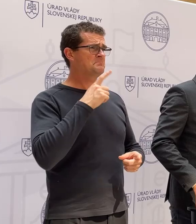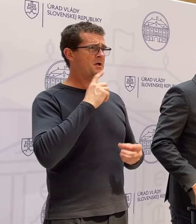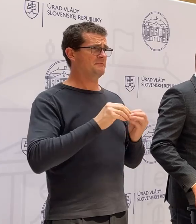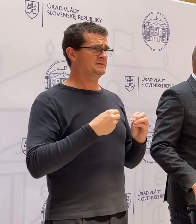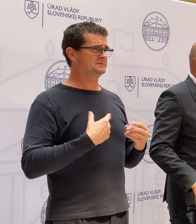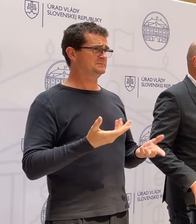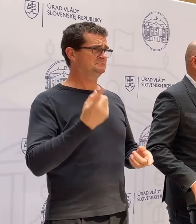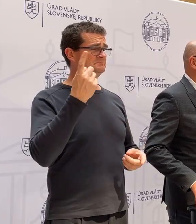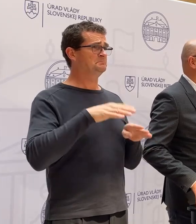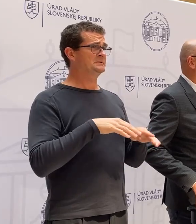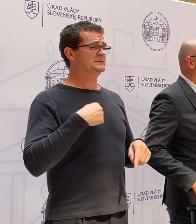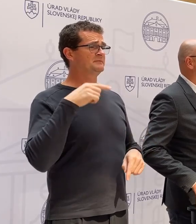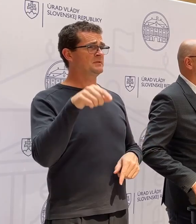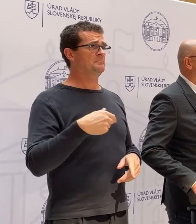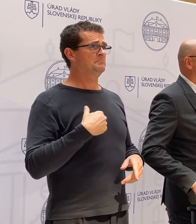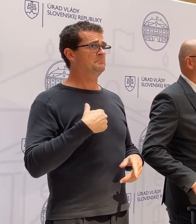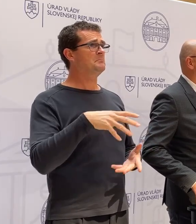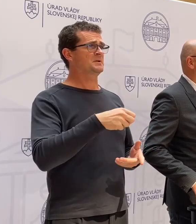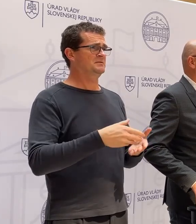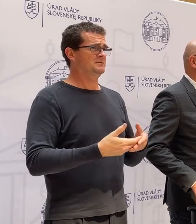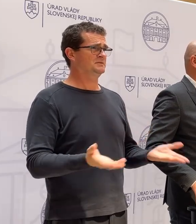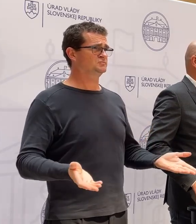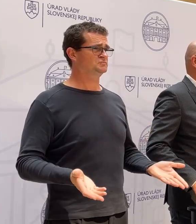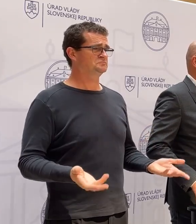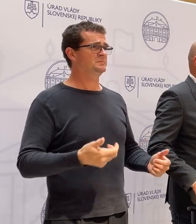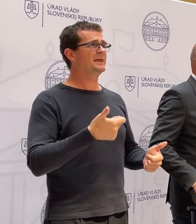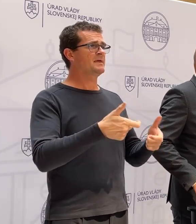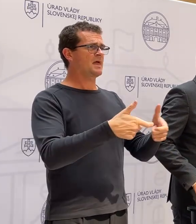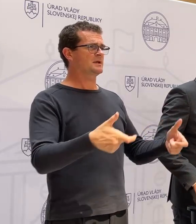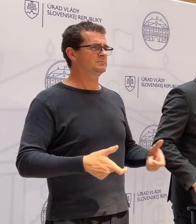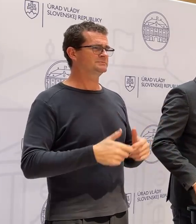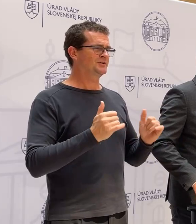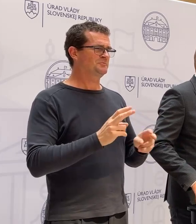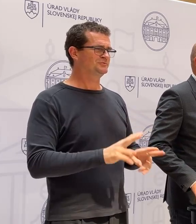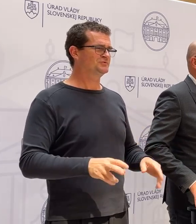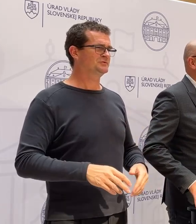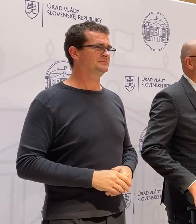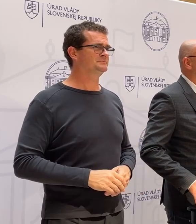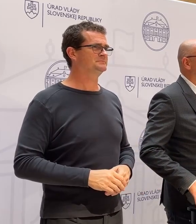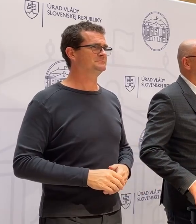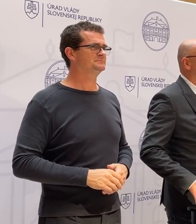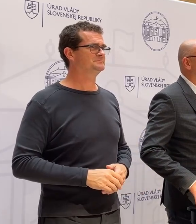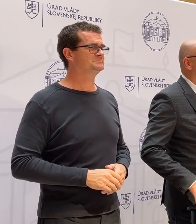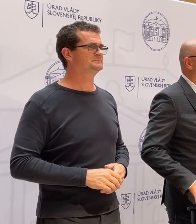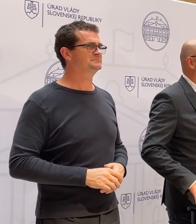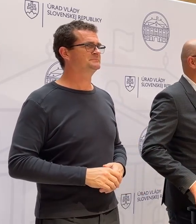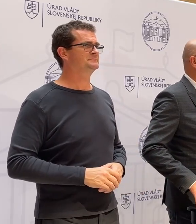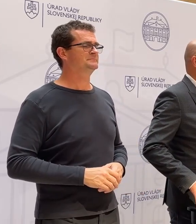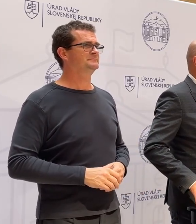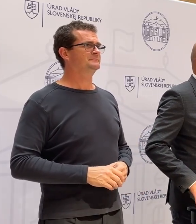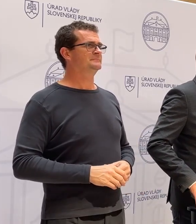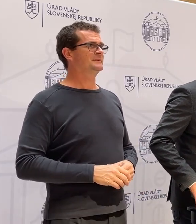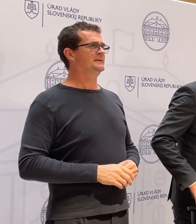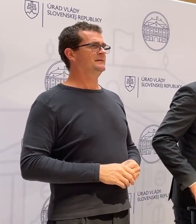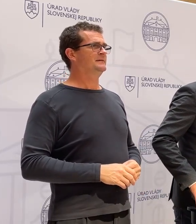na ministerstve, nebudem vlastne odtiaľ brať nič. No, možno jednu krabicu.